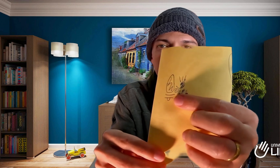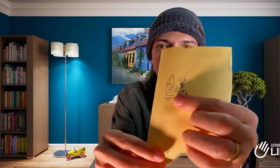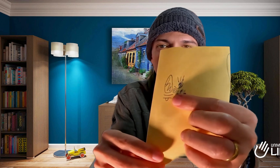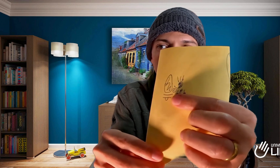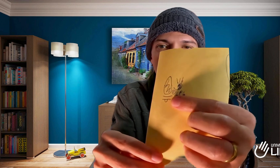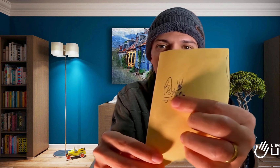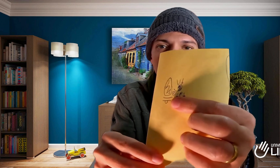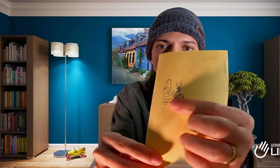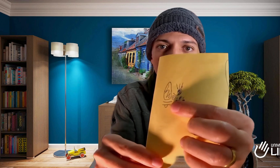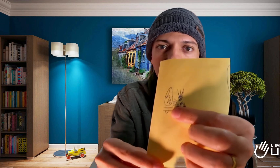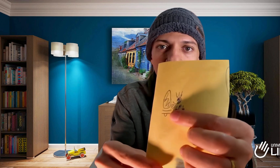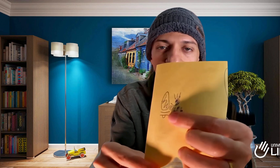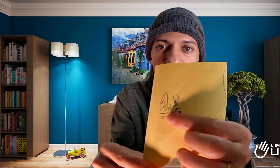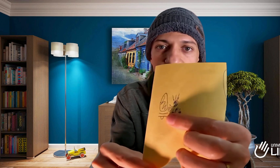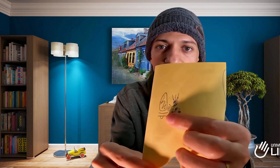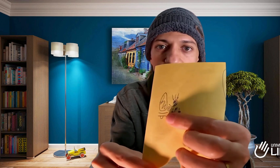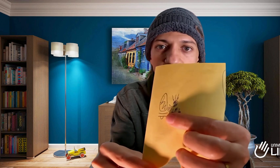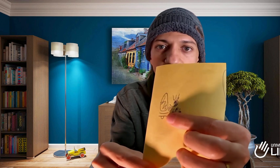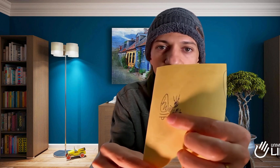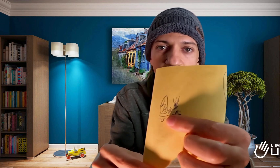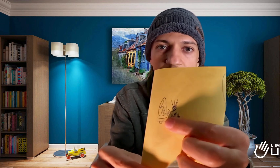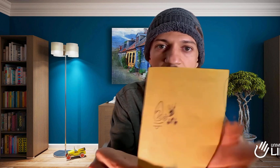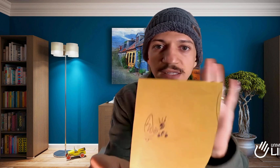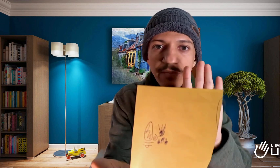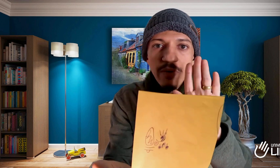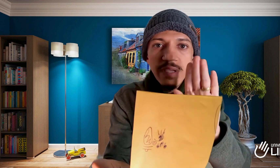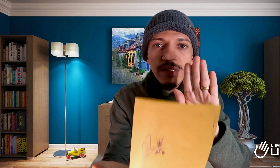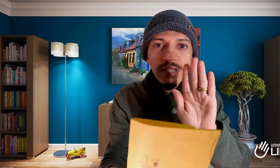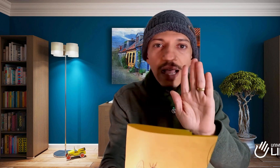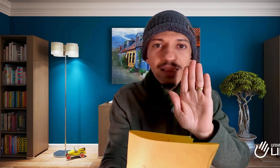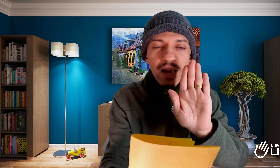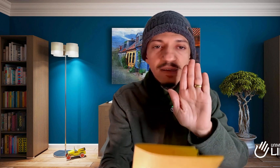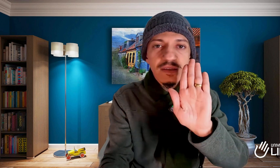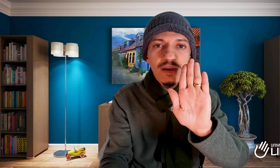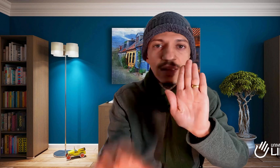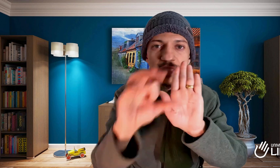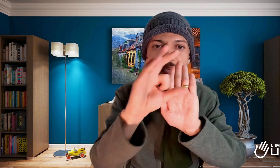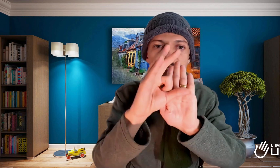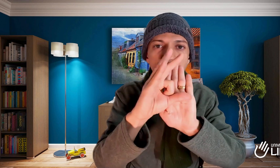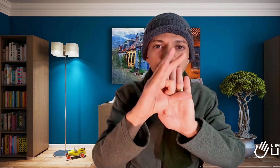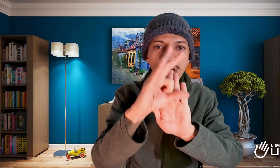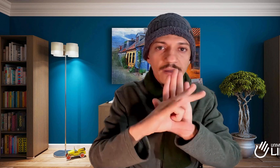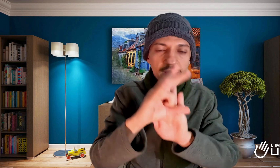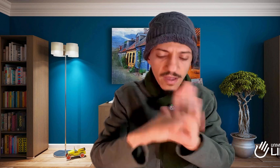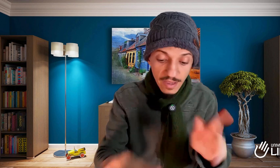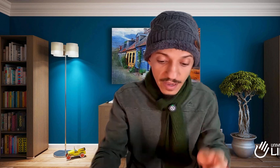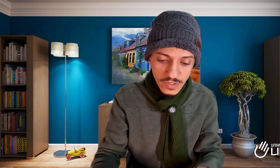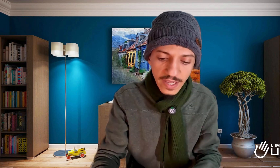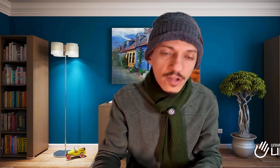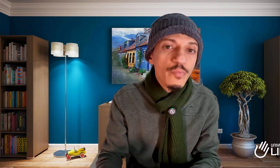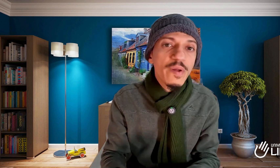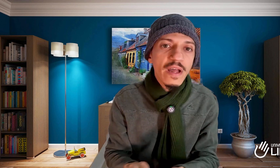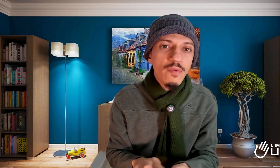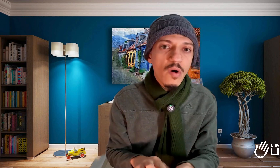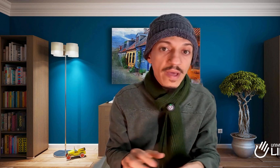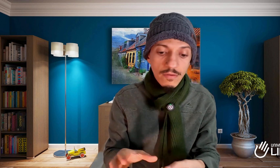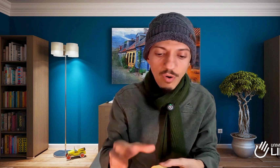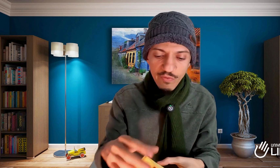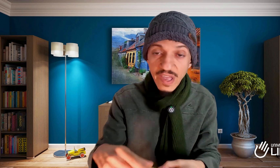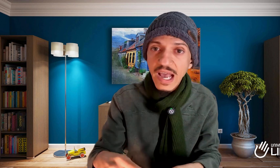esse outro símbolo, indica que essa mão aqui está atrás dessa mão de cá. Eu sei que num primeiro momento, ao ver a